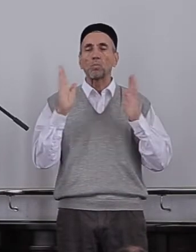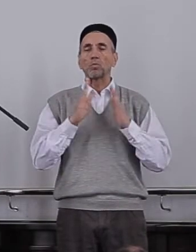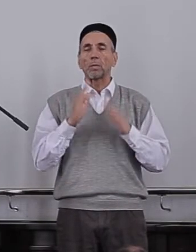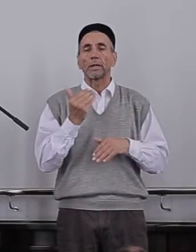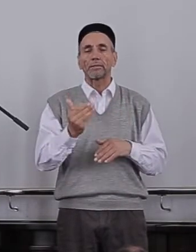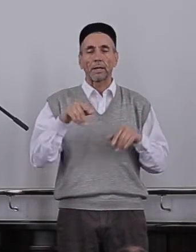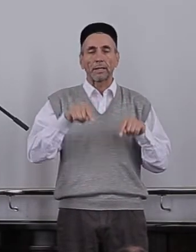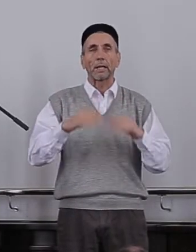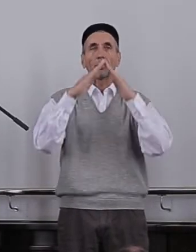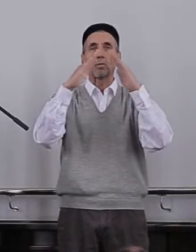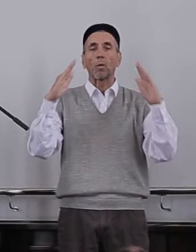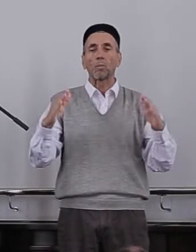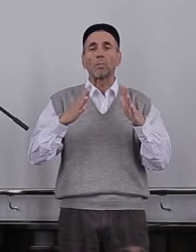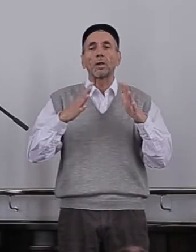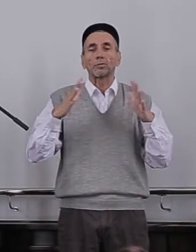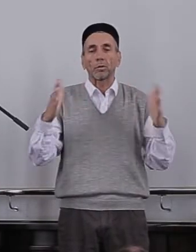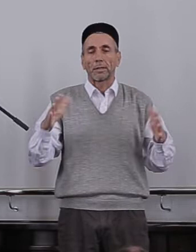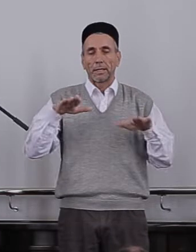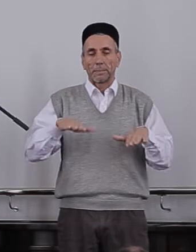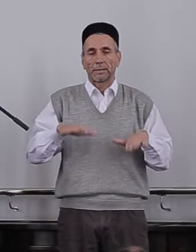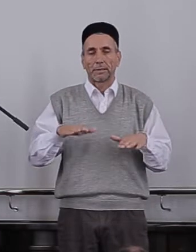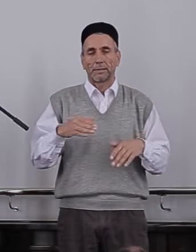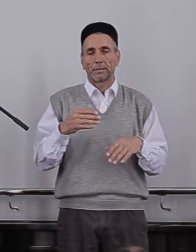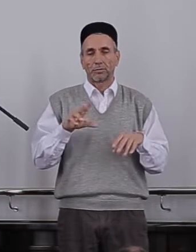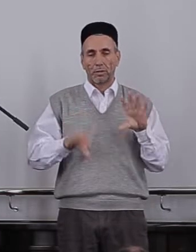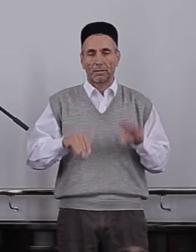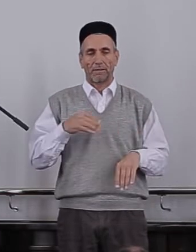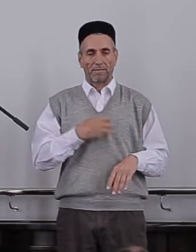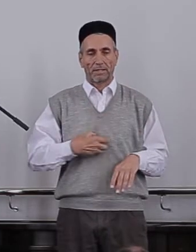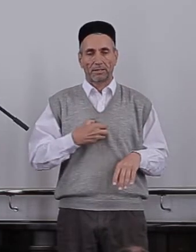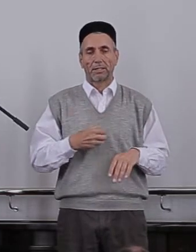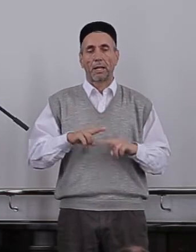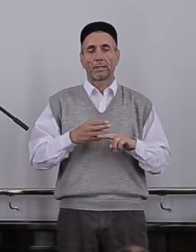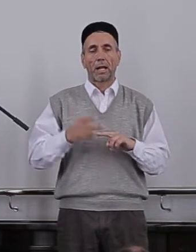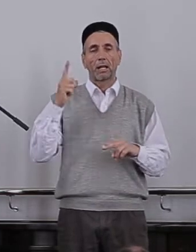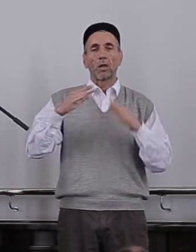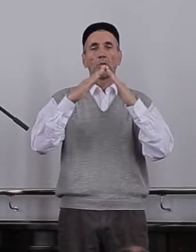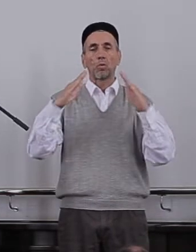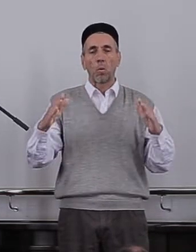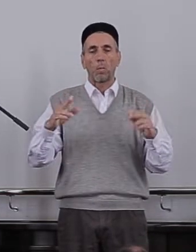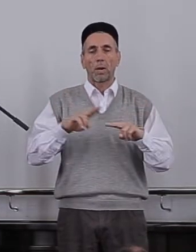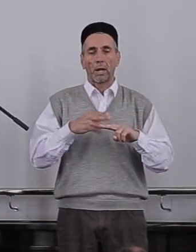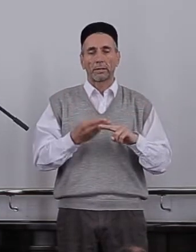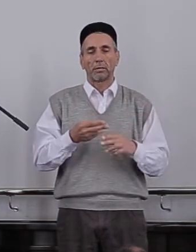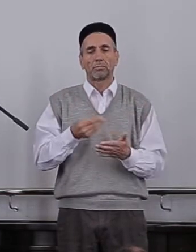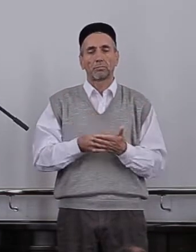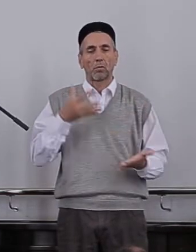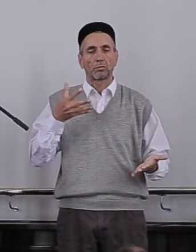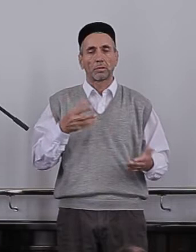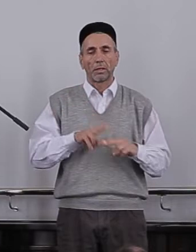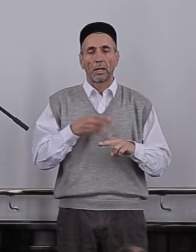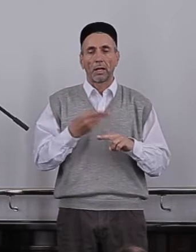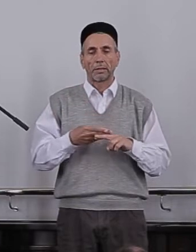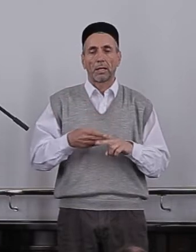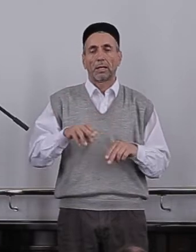Müslümanların cemiyetinin bir zor bir oran alıp tarafından oran. Şuna bir Allah Teala'nın yurtları. Kâbetullah olsun, haram